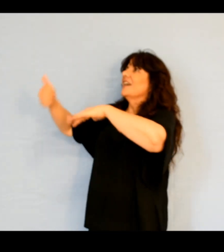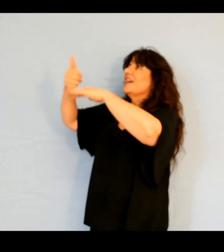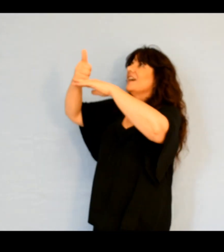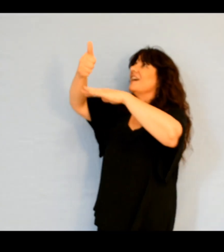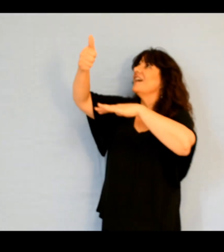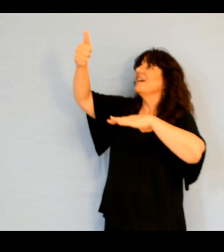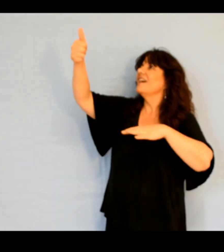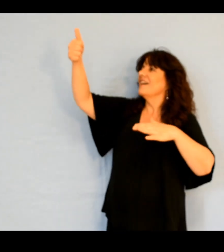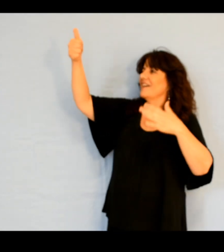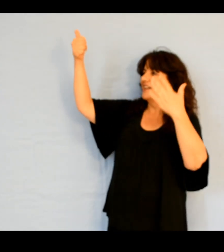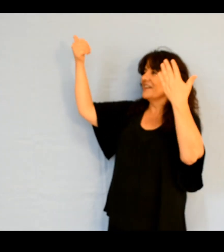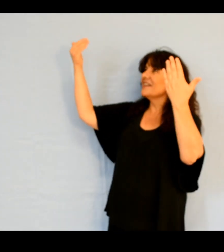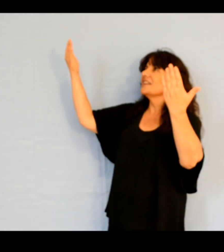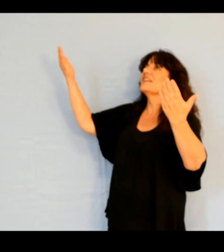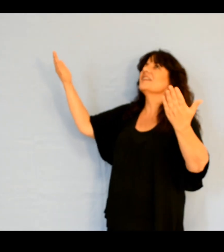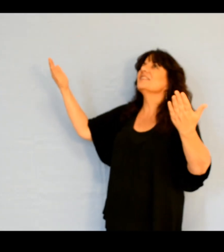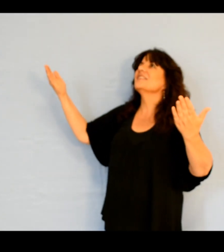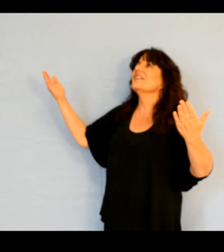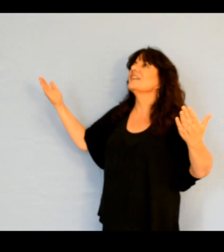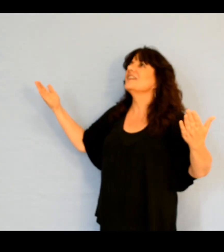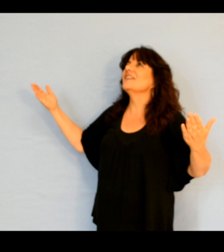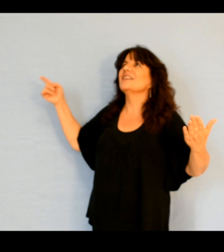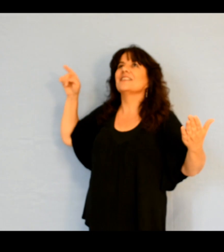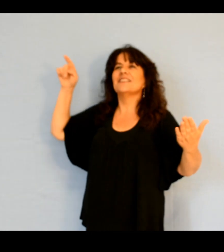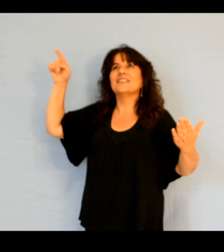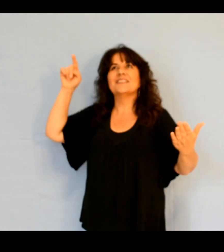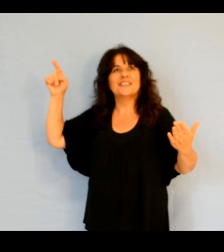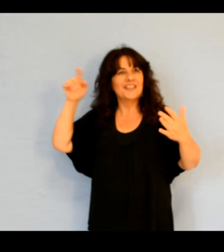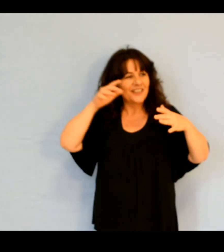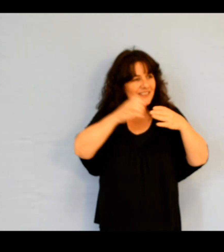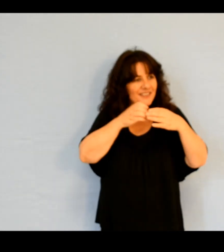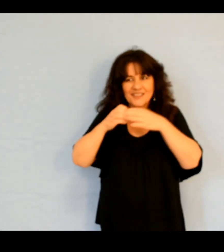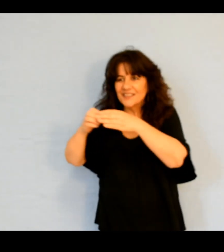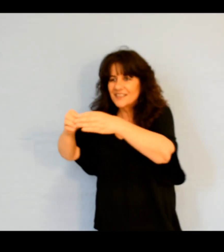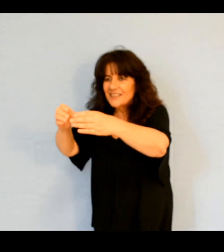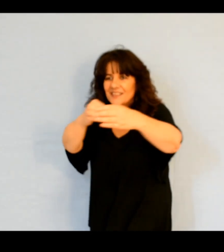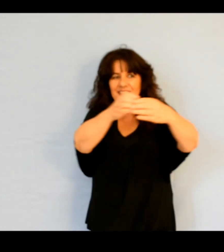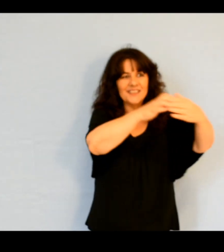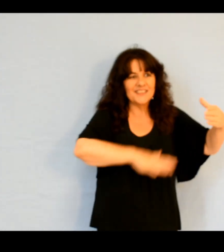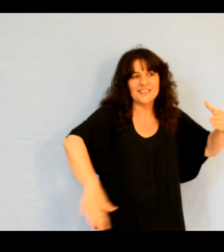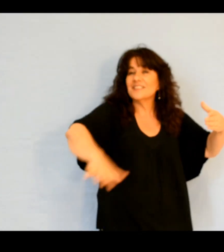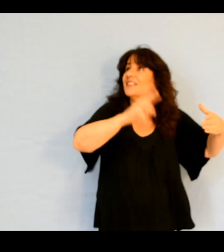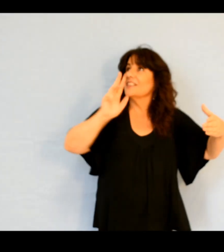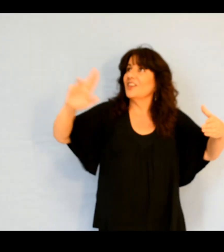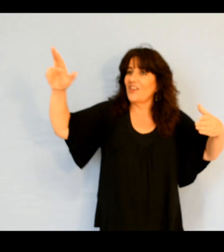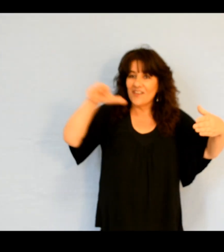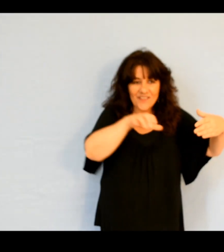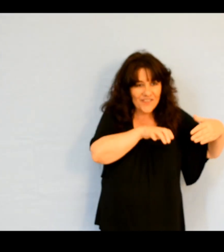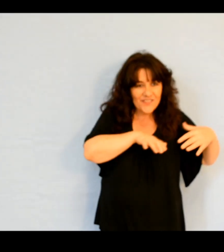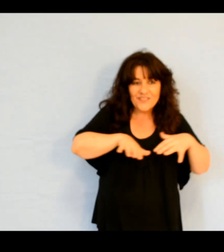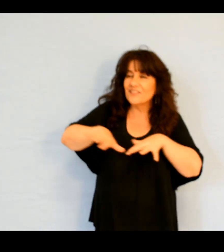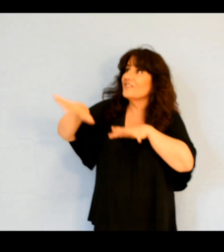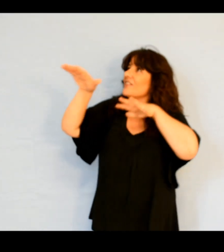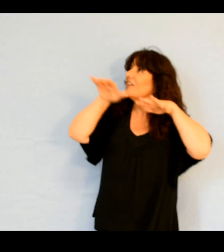qu'un. C'est là que montent les tribus du Seigneur,